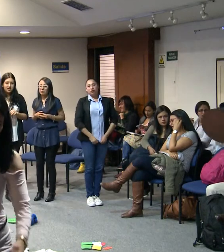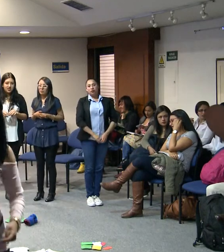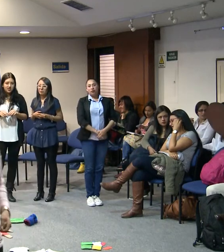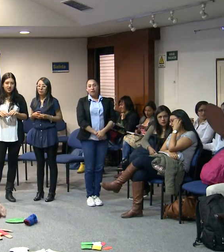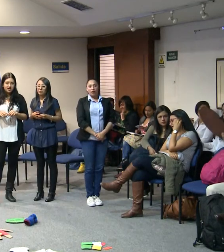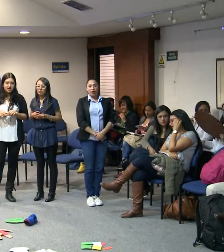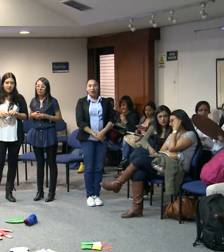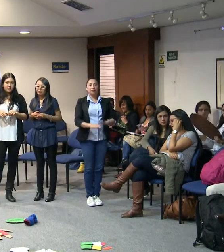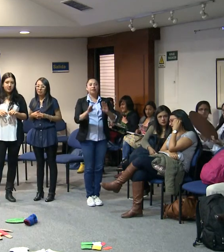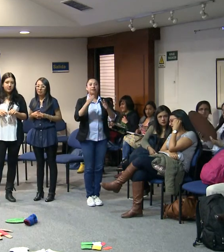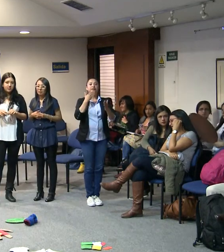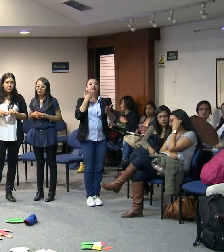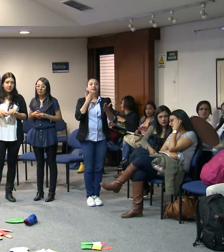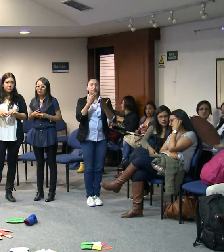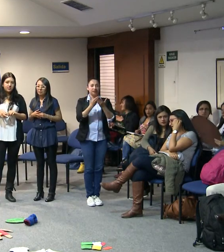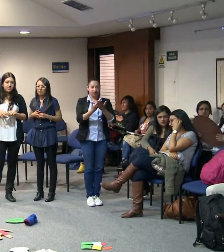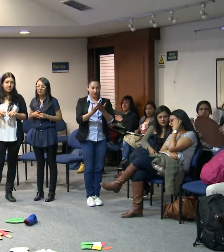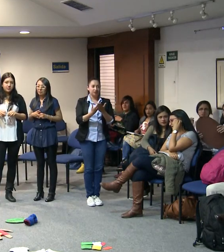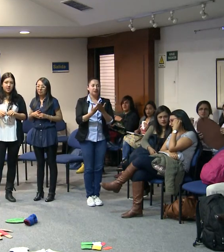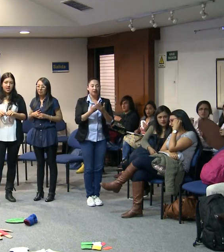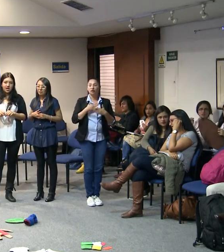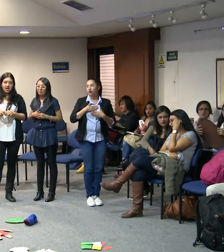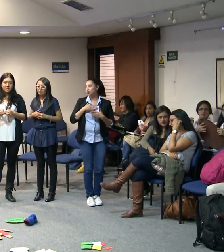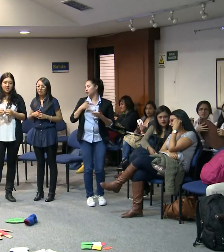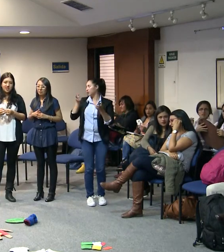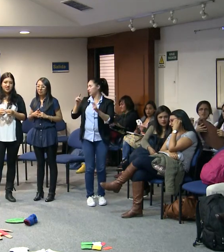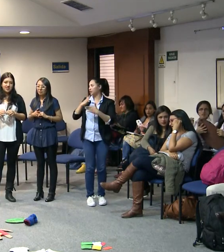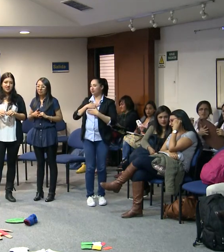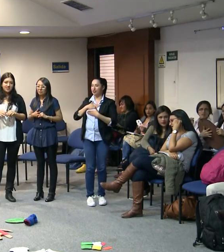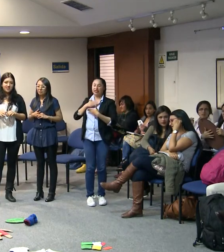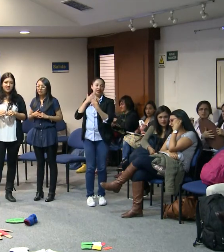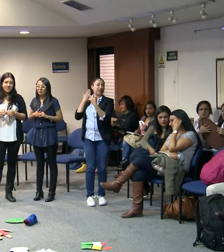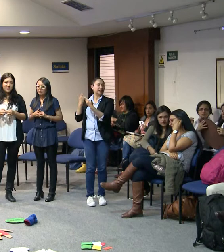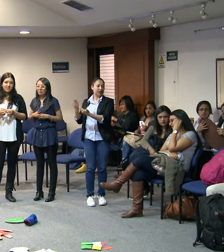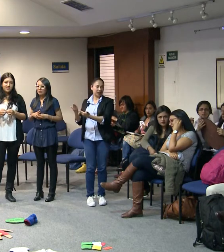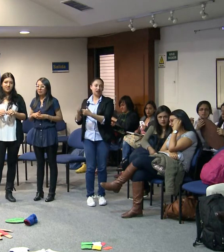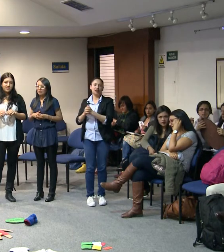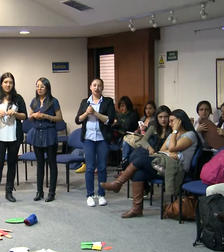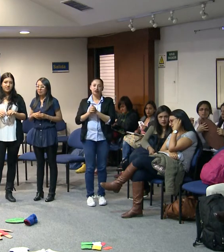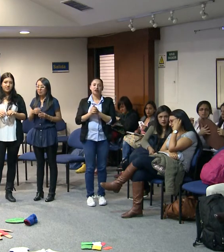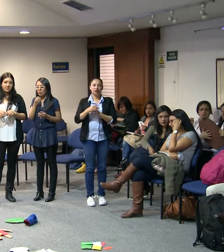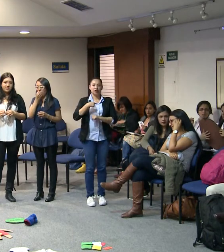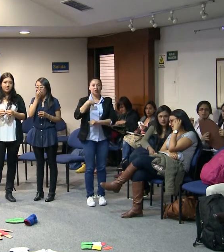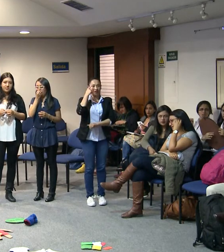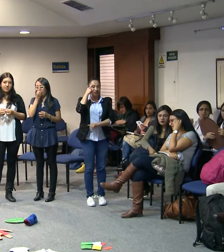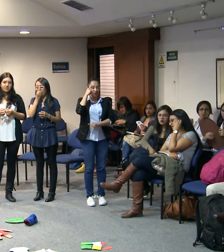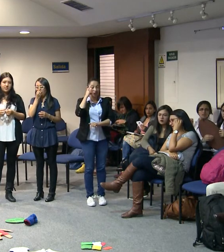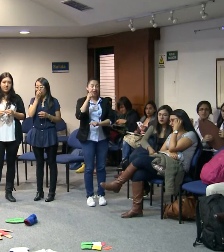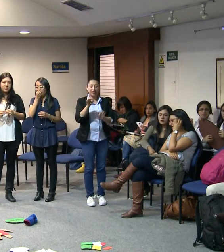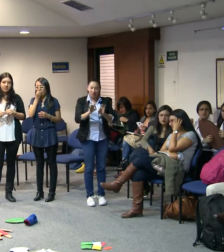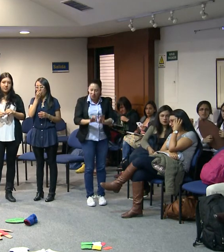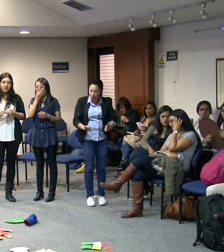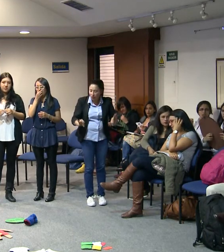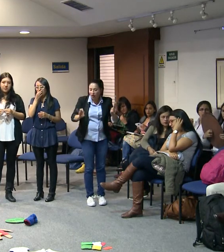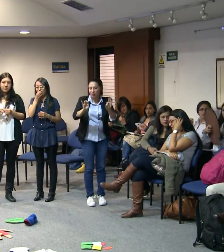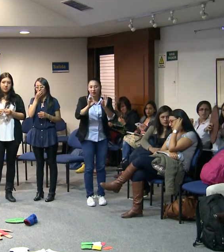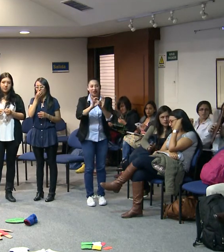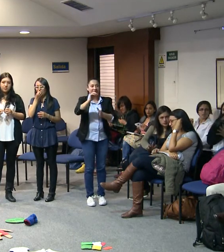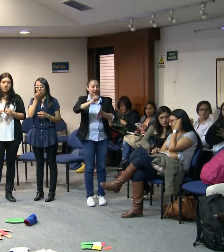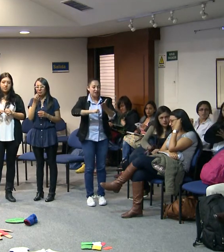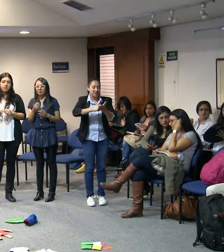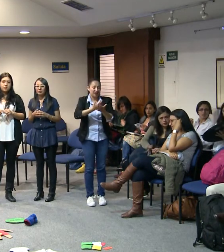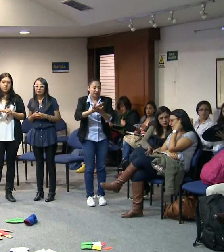Gracias. Bueno, yo también quisiera felicitarlas. Creo que el desarrollo de material es una de las